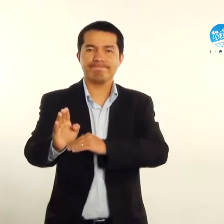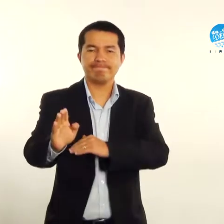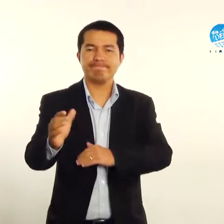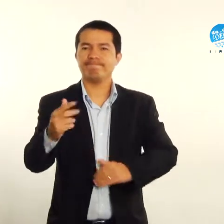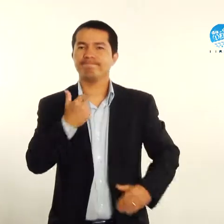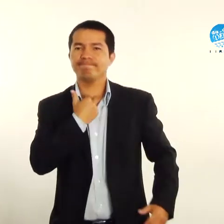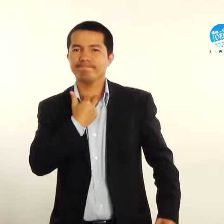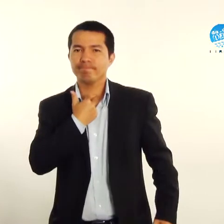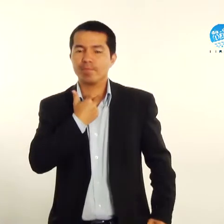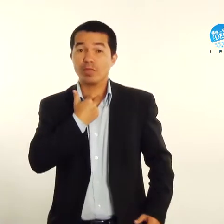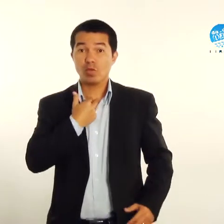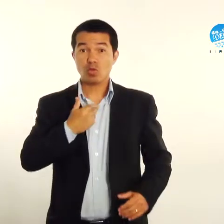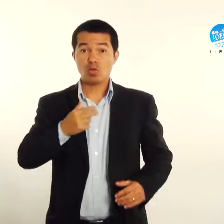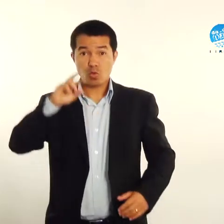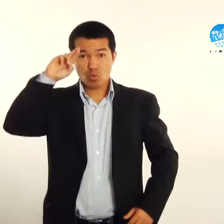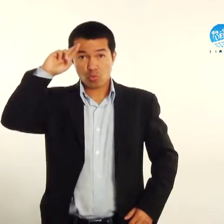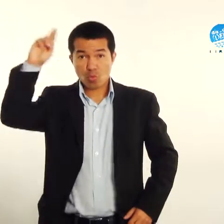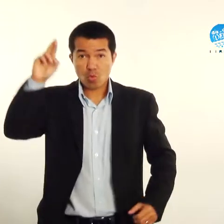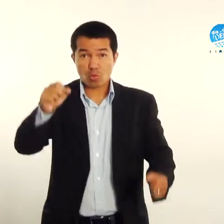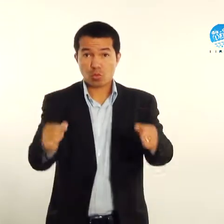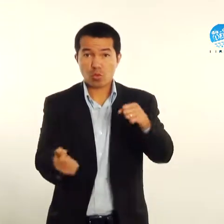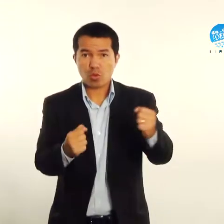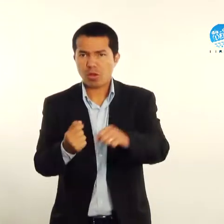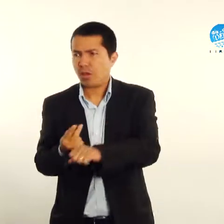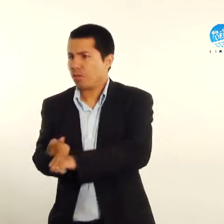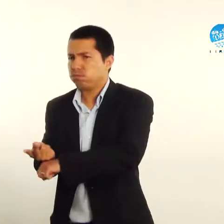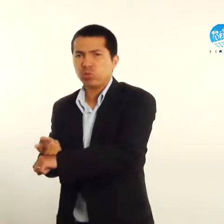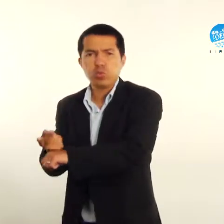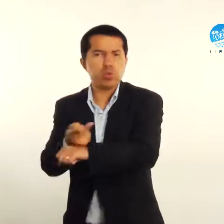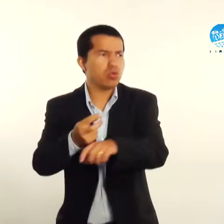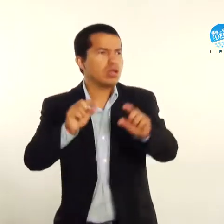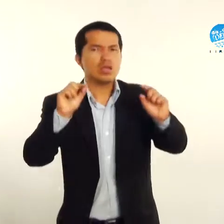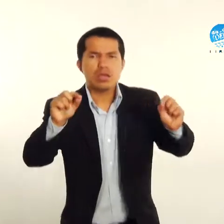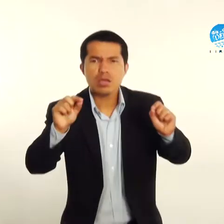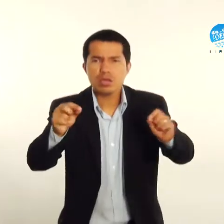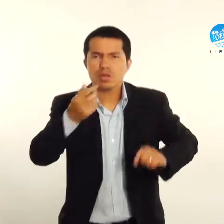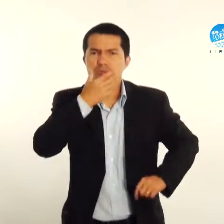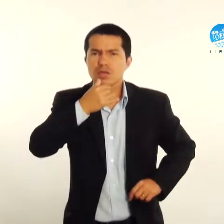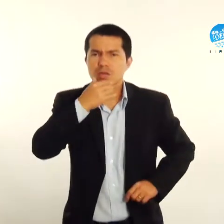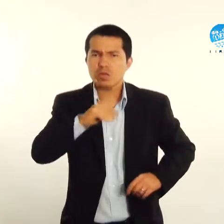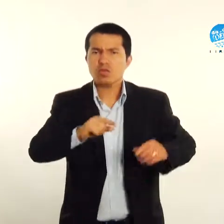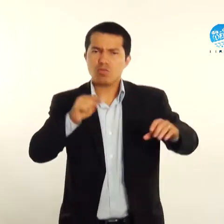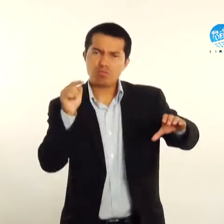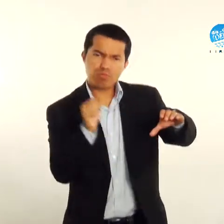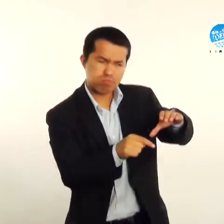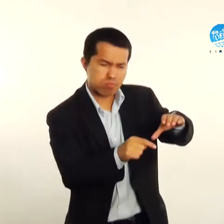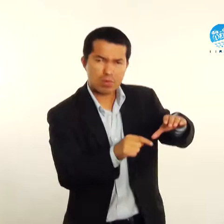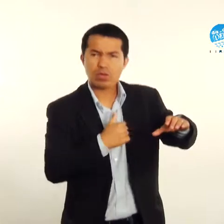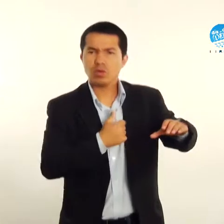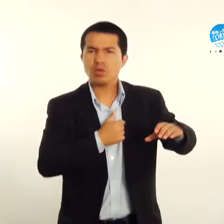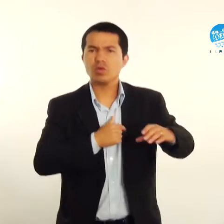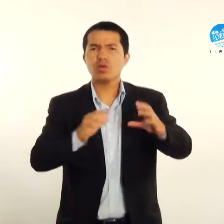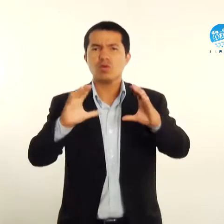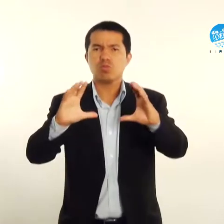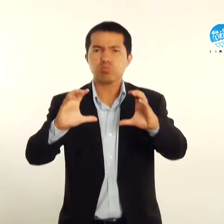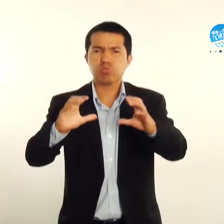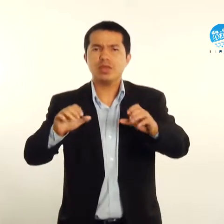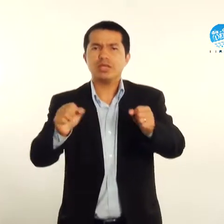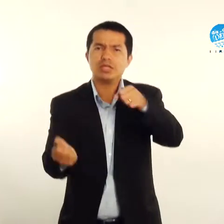O dono do carro começou a procurar em toda a vizinhança para saber quem tinha sido um moleque que tinha baixado o pneu do carro.